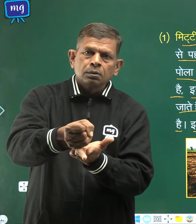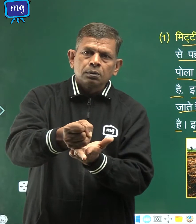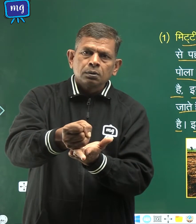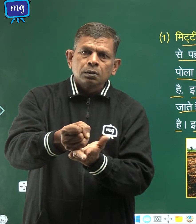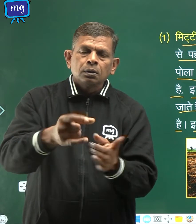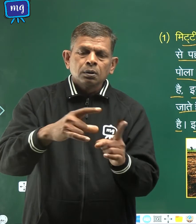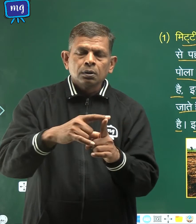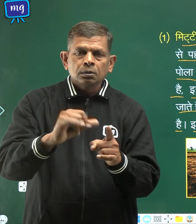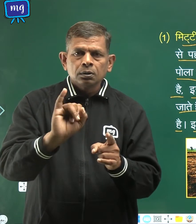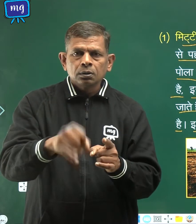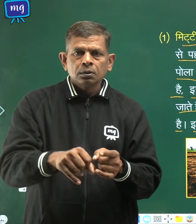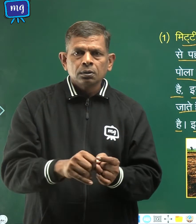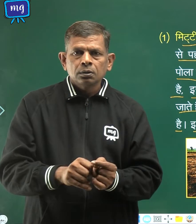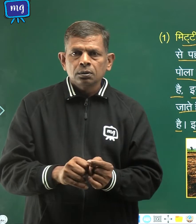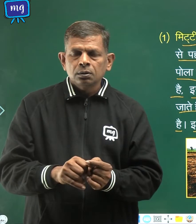करते हैं।